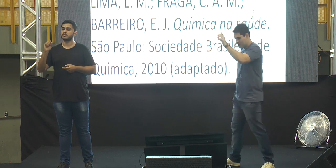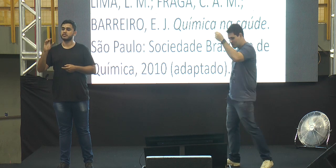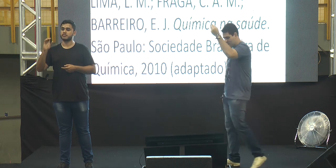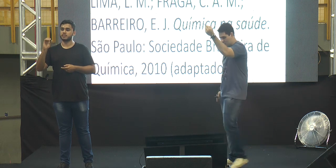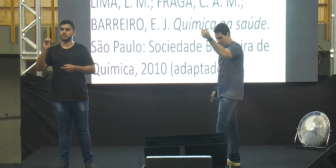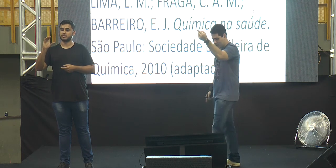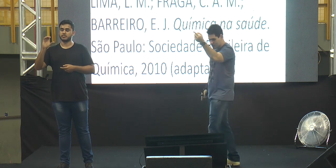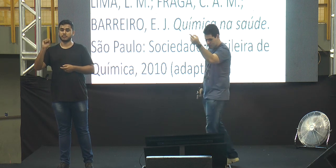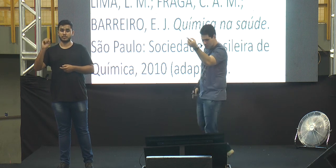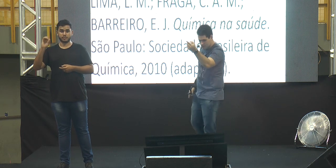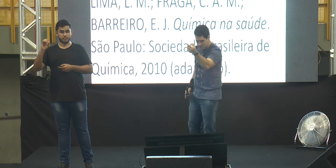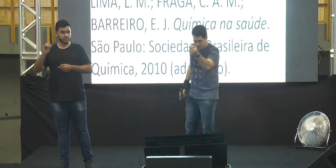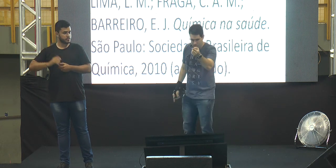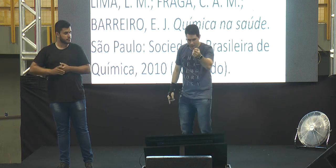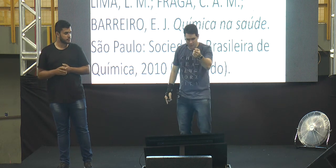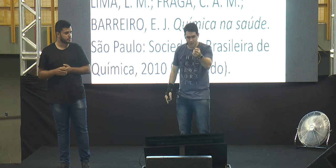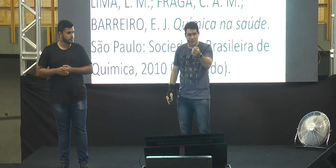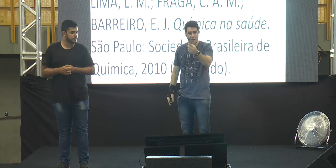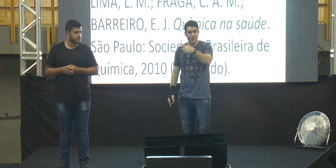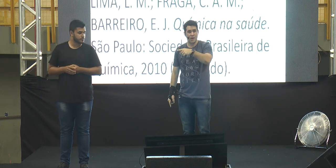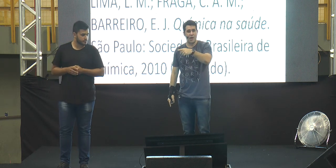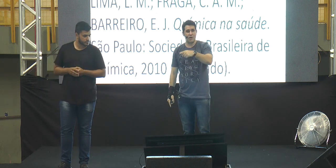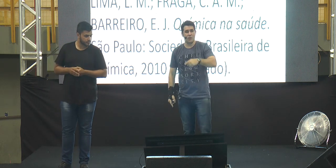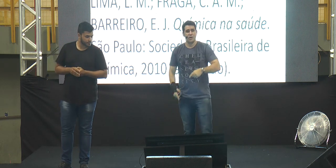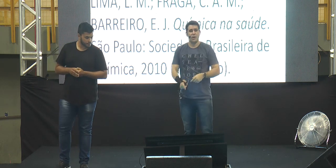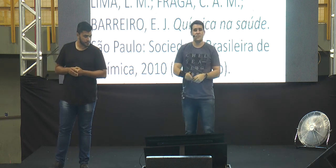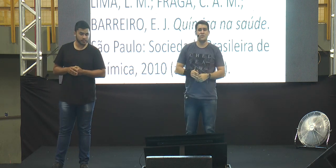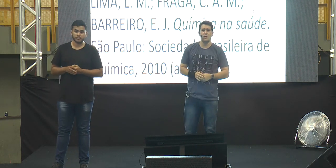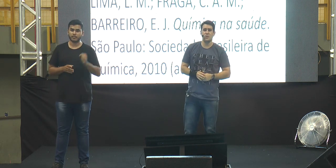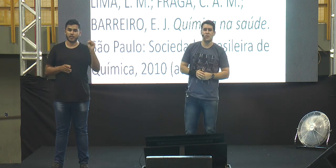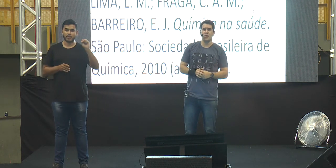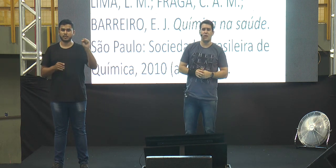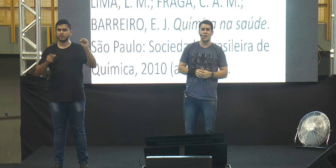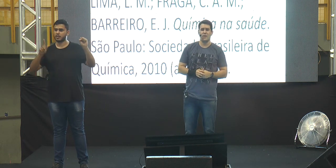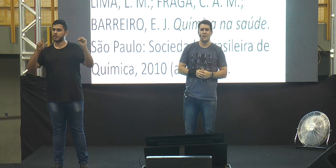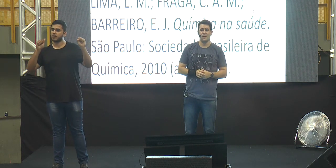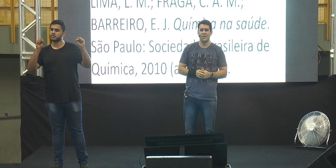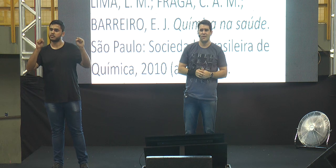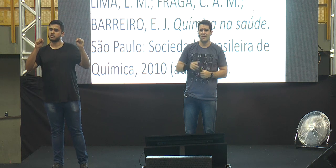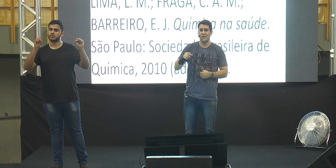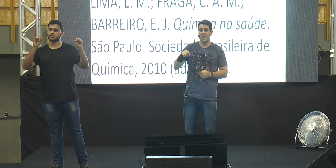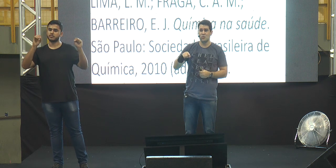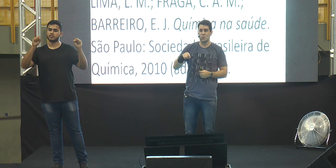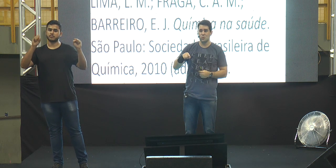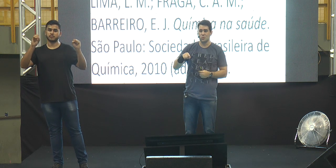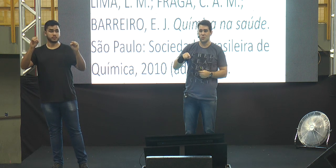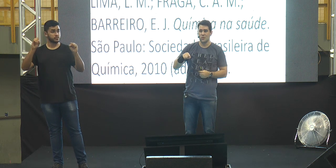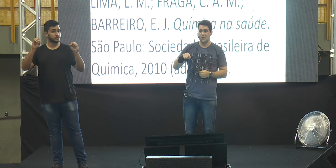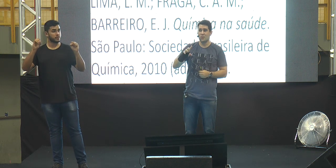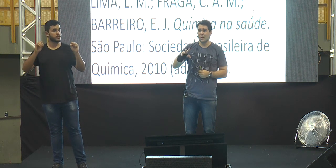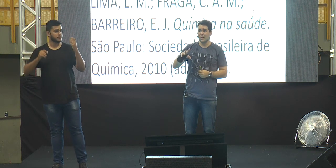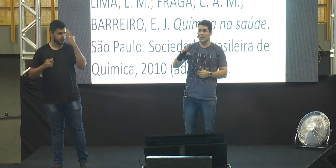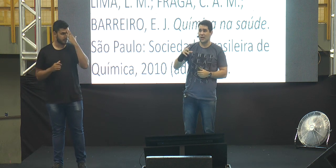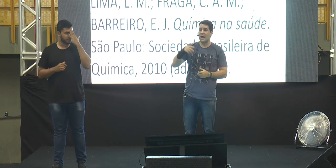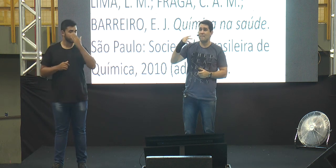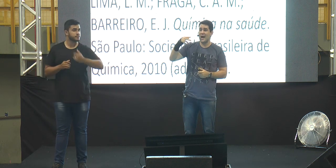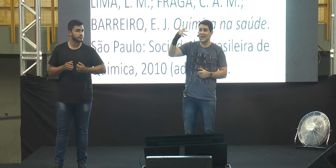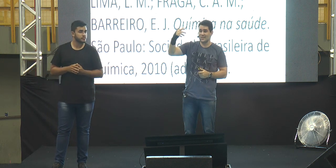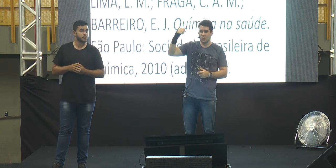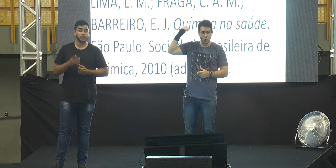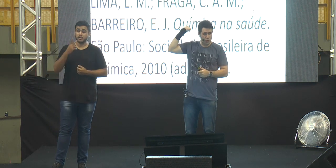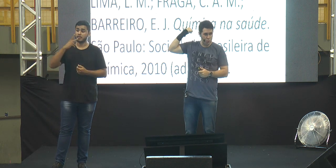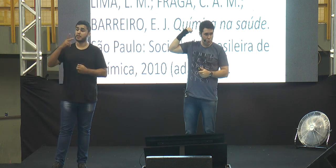produziu? 6 moléculas de CO2 e 6 moléculas de água. Esse CO2 é o quê? Gasoso. Então, galera,